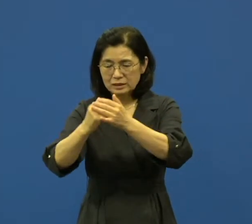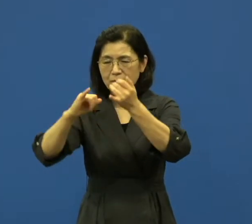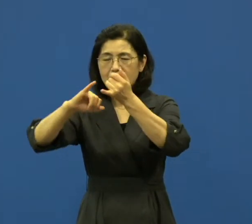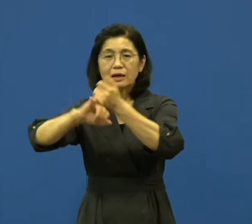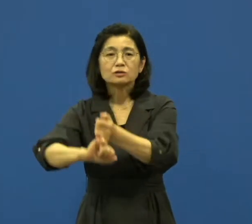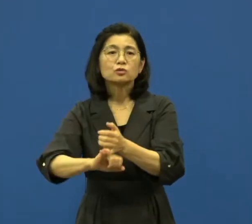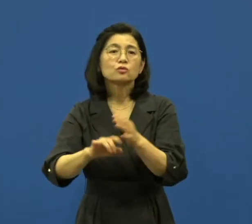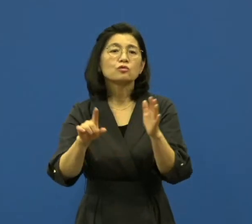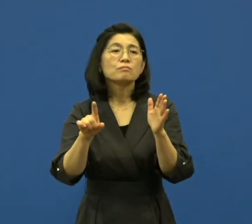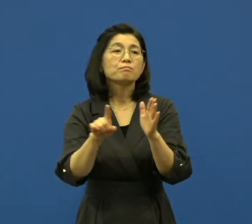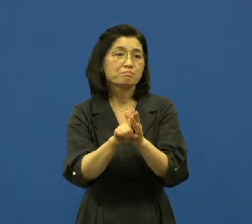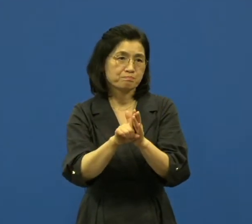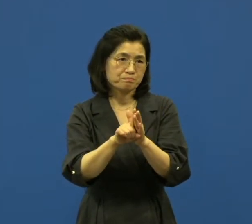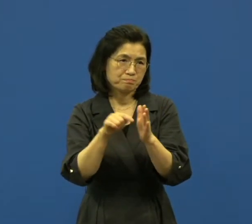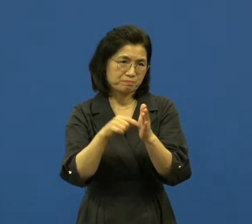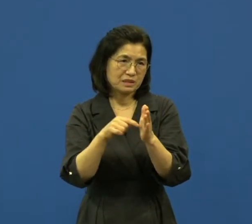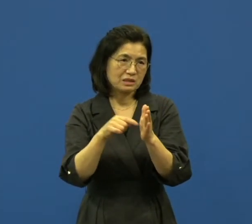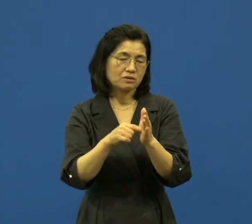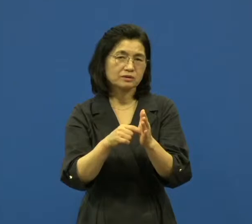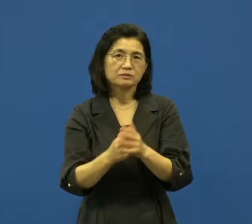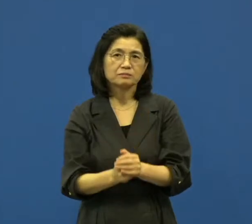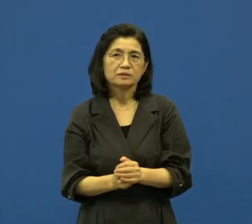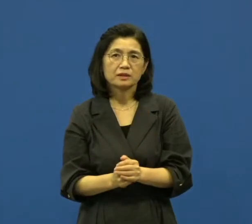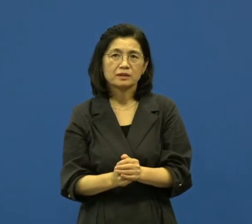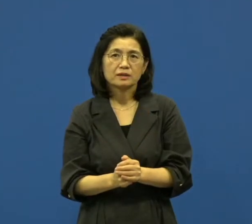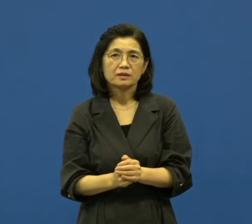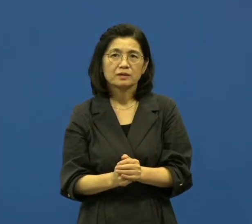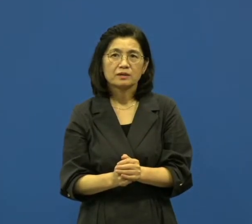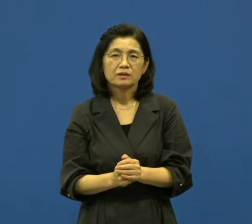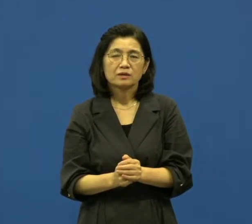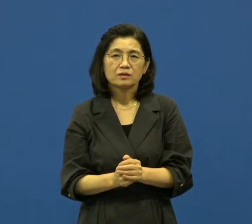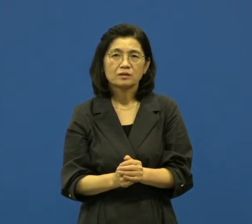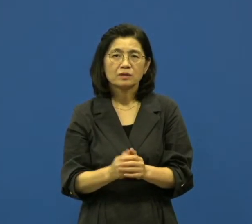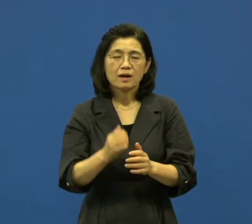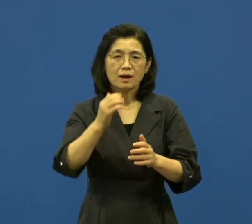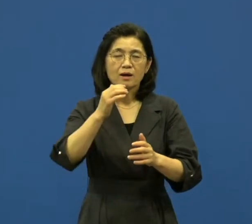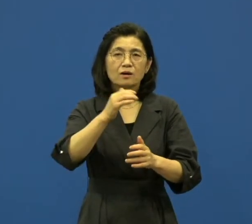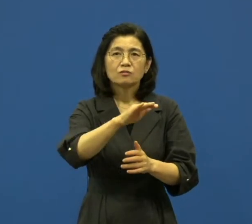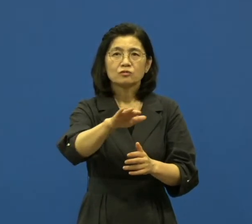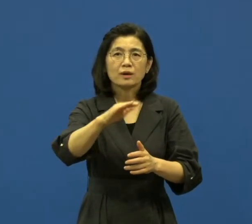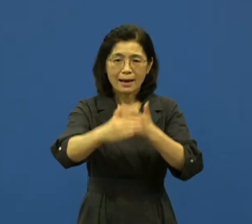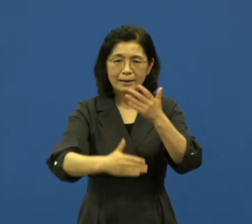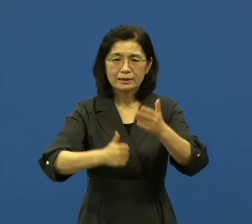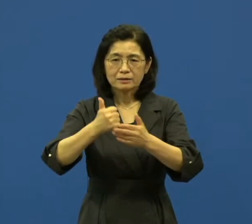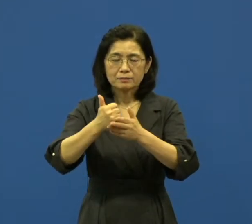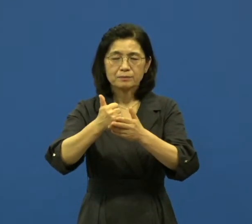여러분, 우리가 가져야 할 믿음이 무엇입니까? 하나님의 약속에 대한 믿음이에요.